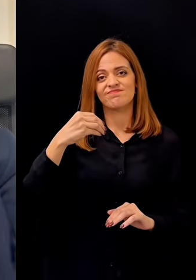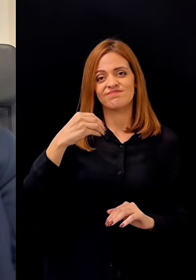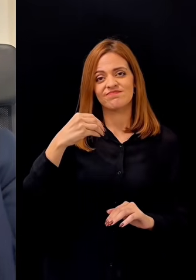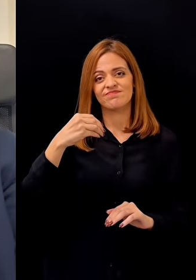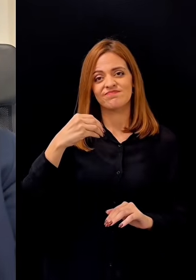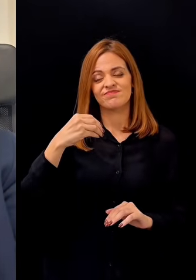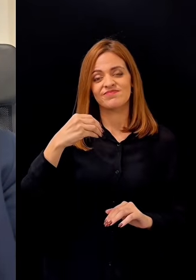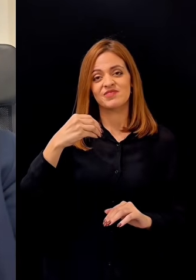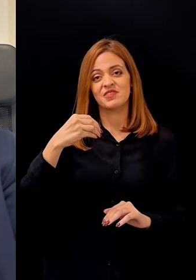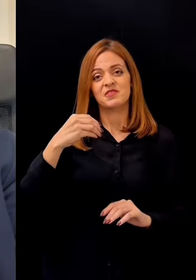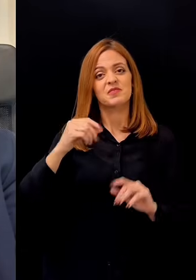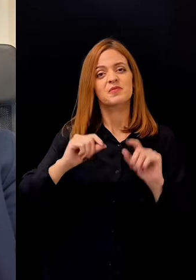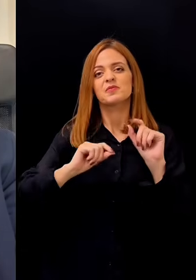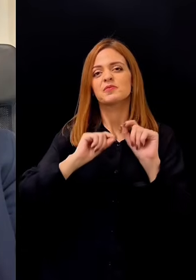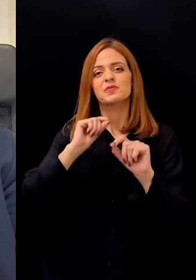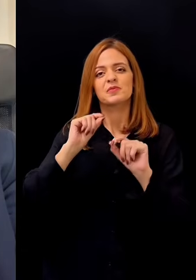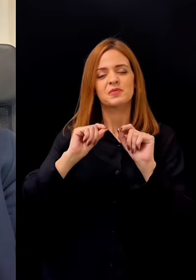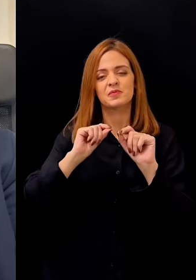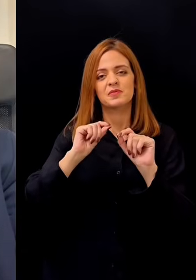venha